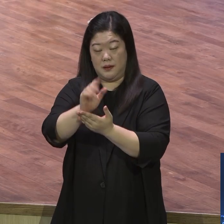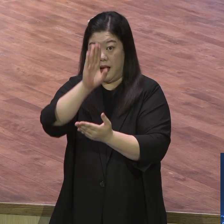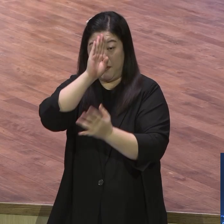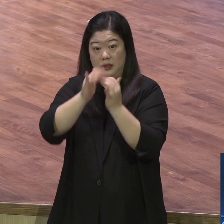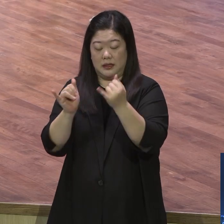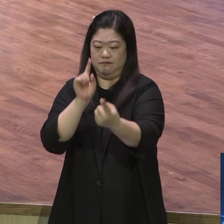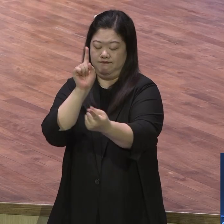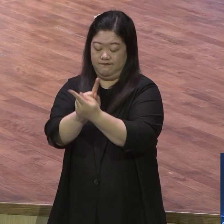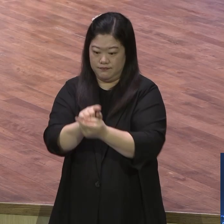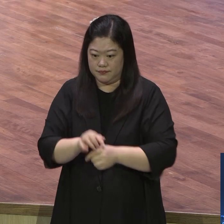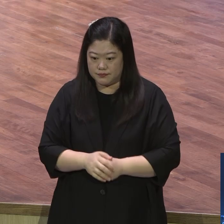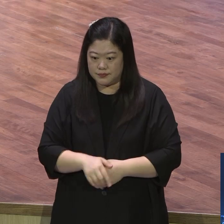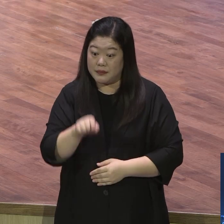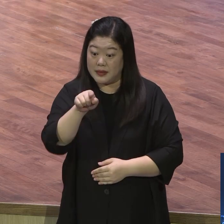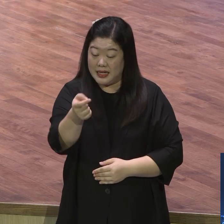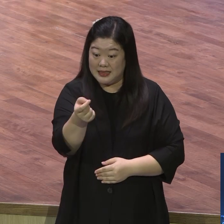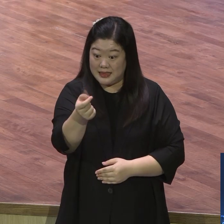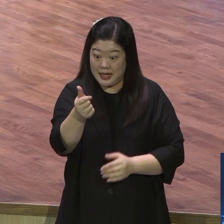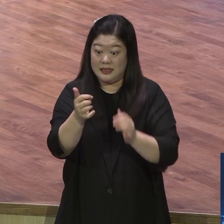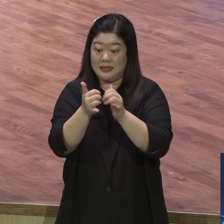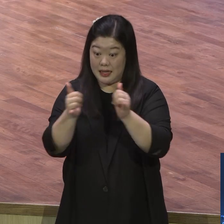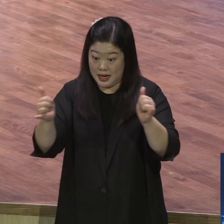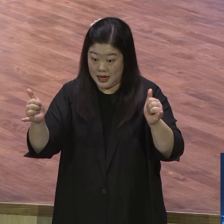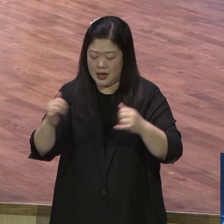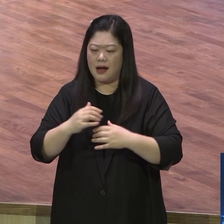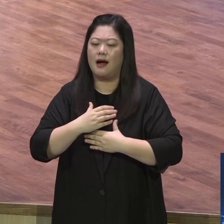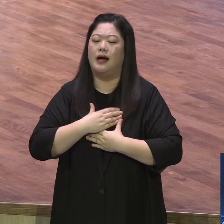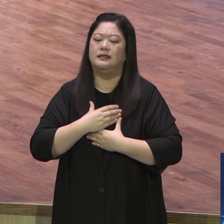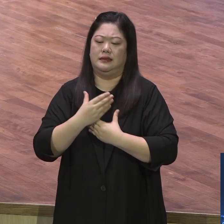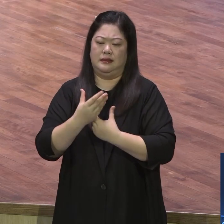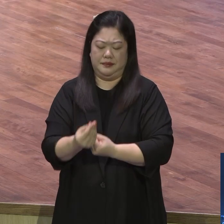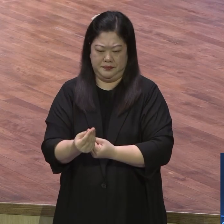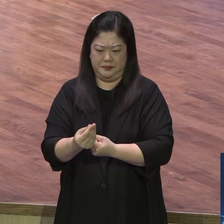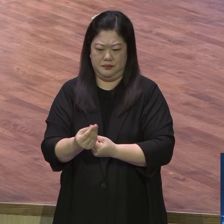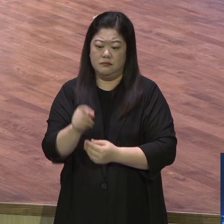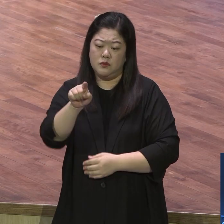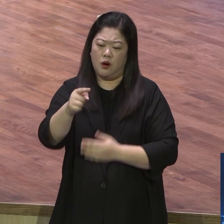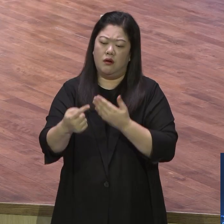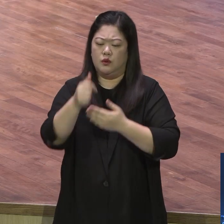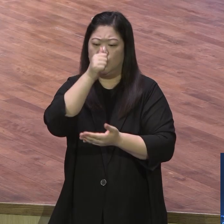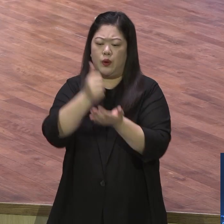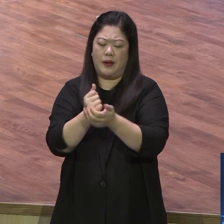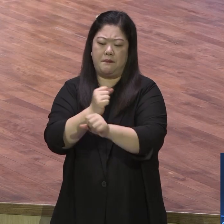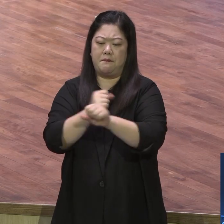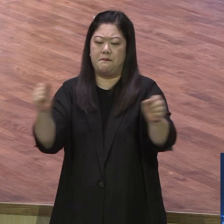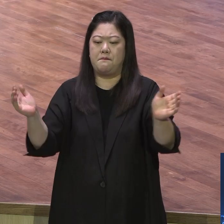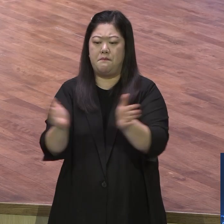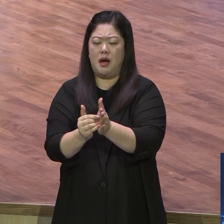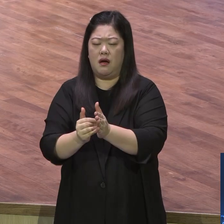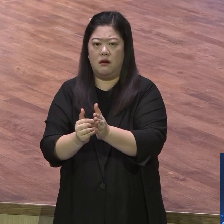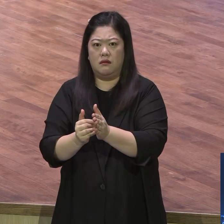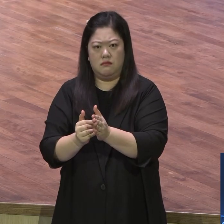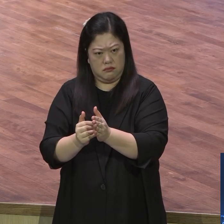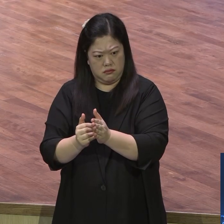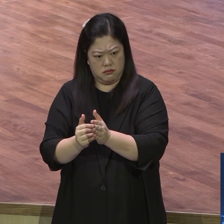작은 자야 안심하라 너 죄의 삶을 받았느니라 그랬어요 아니